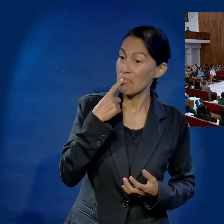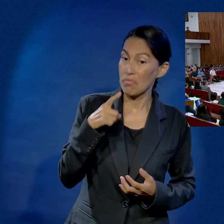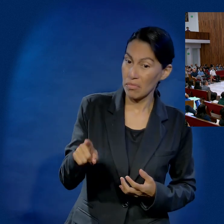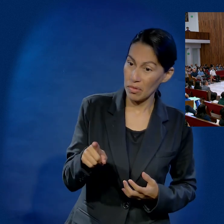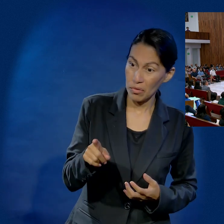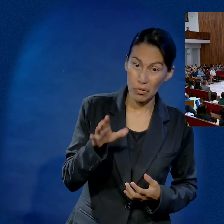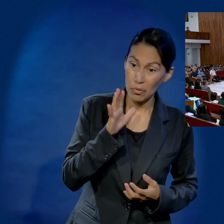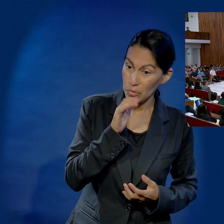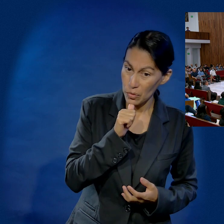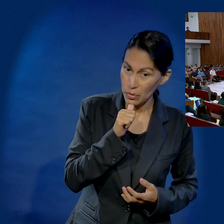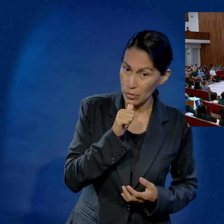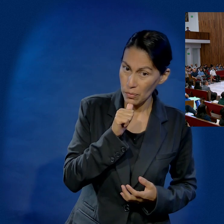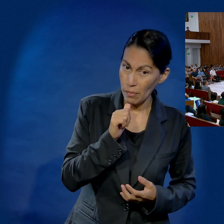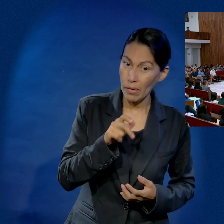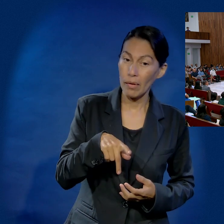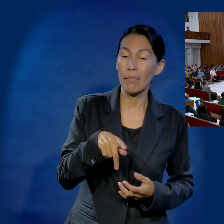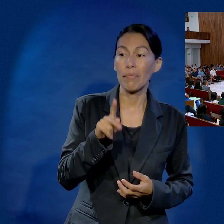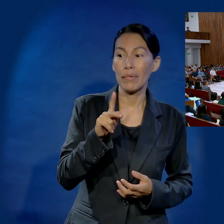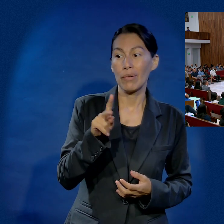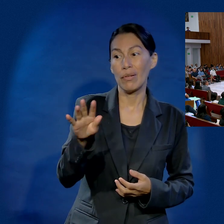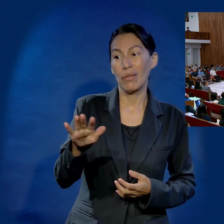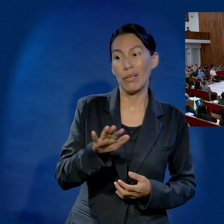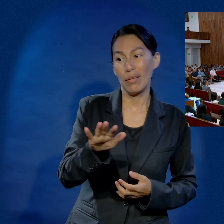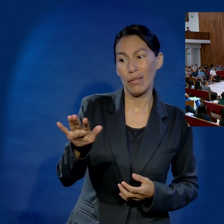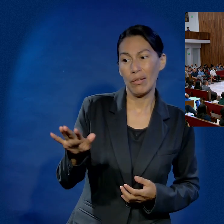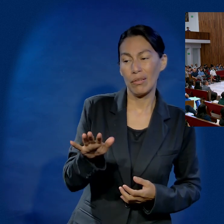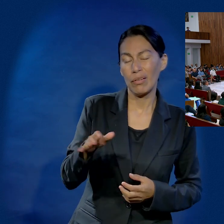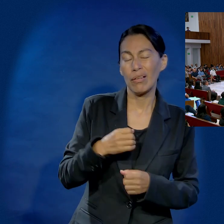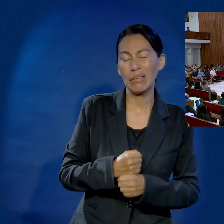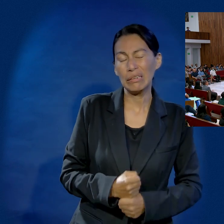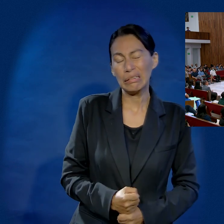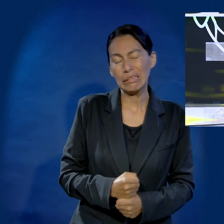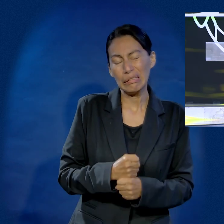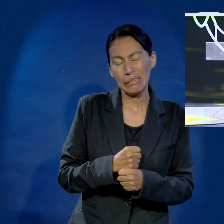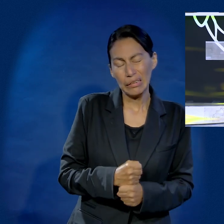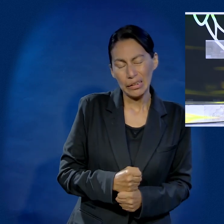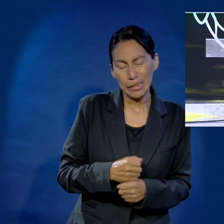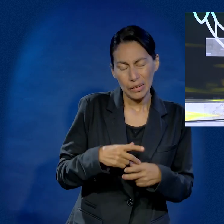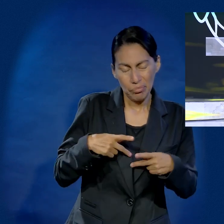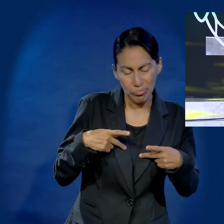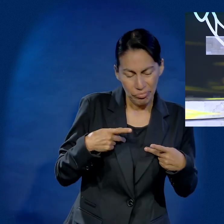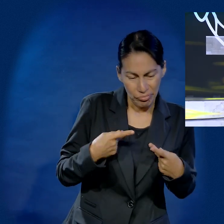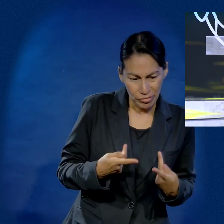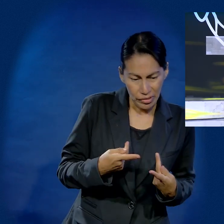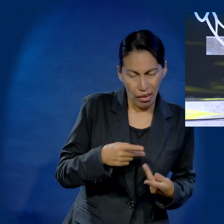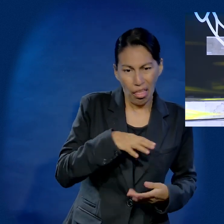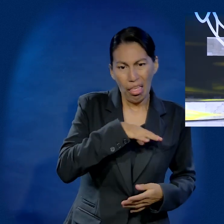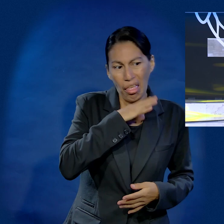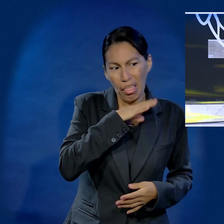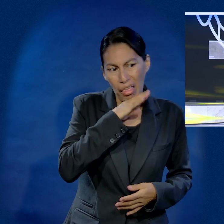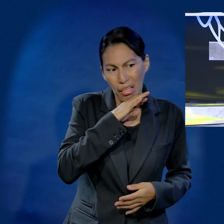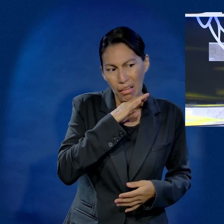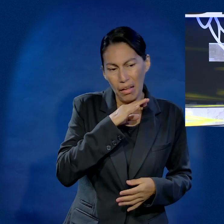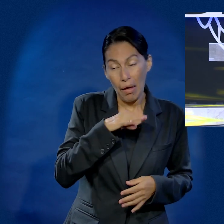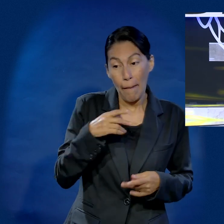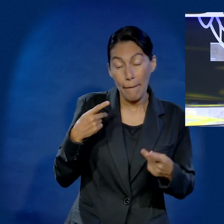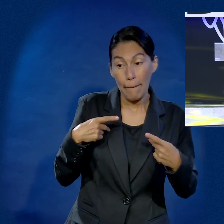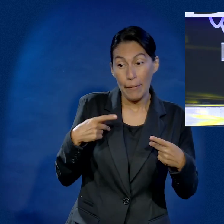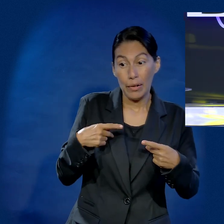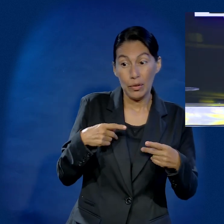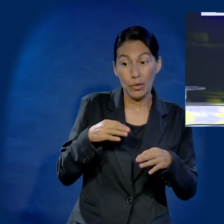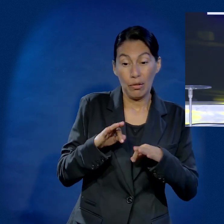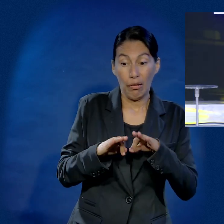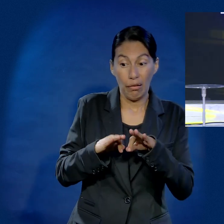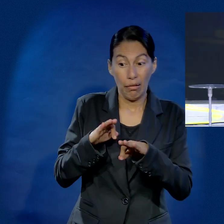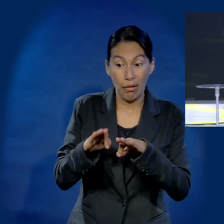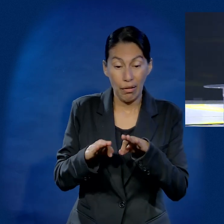maldición, el pueblo de Israel lo tuvo que sufrir porque se descuidó. Y empezó a hacer tratos y